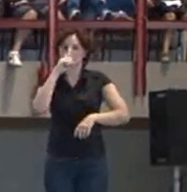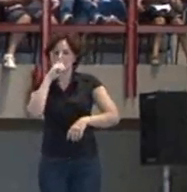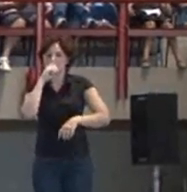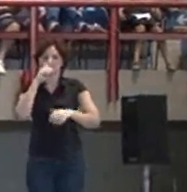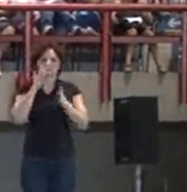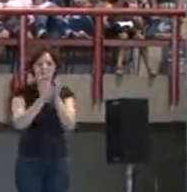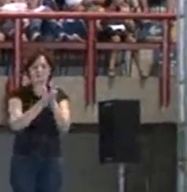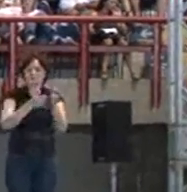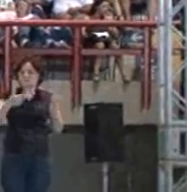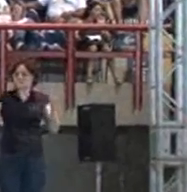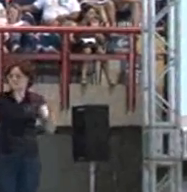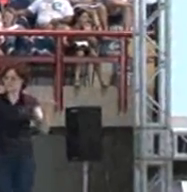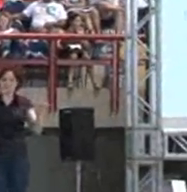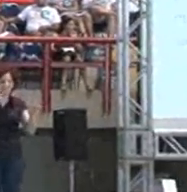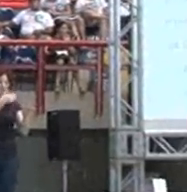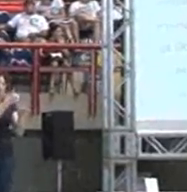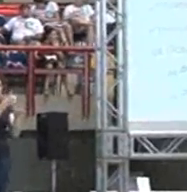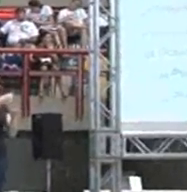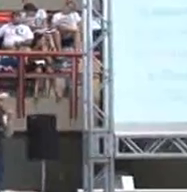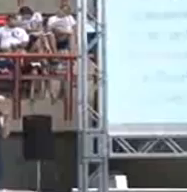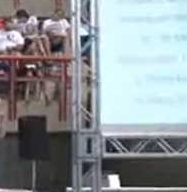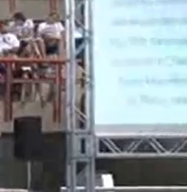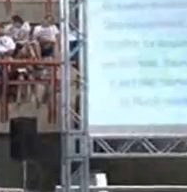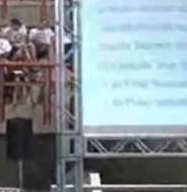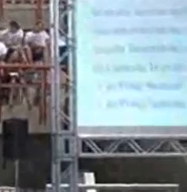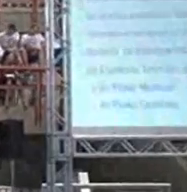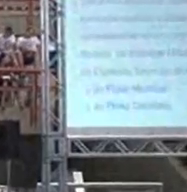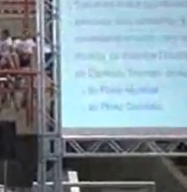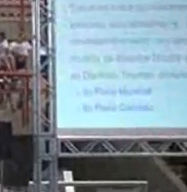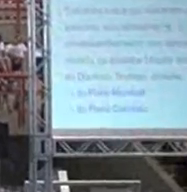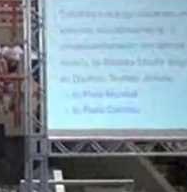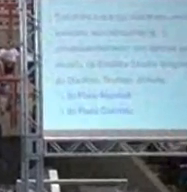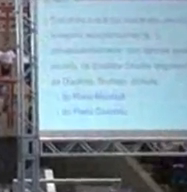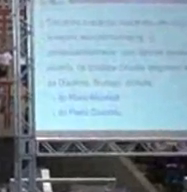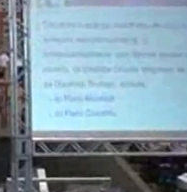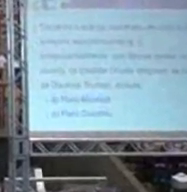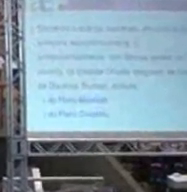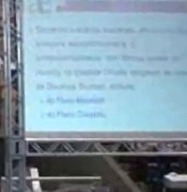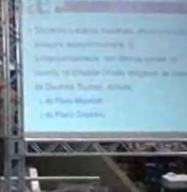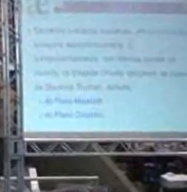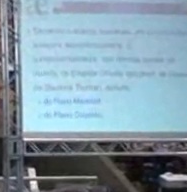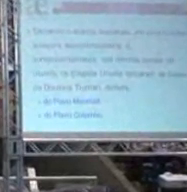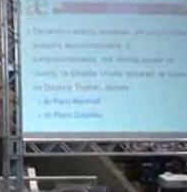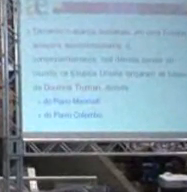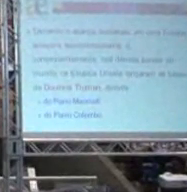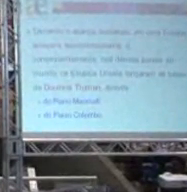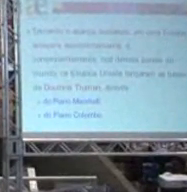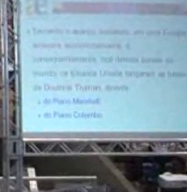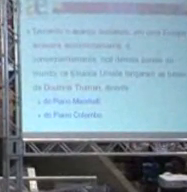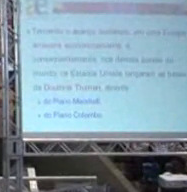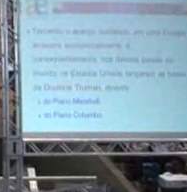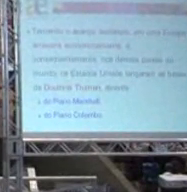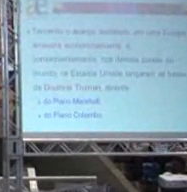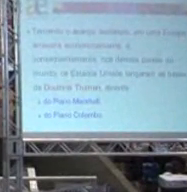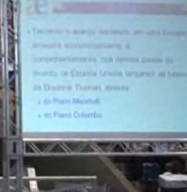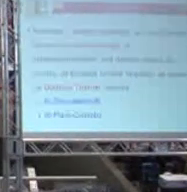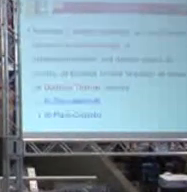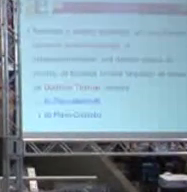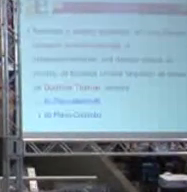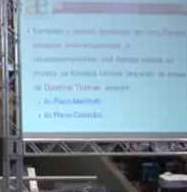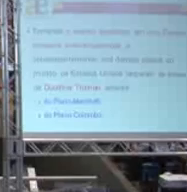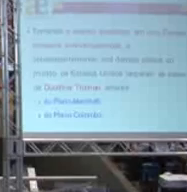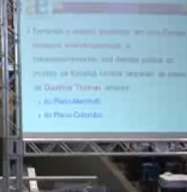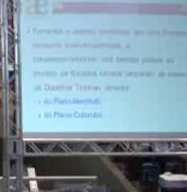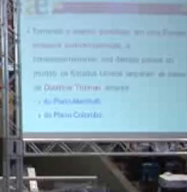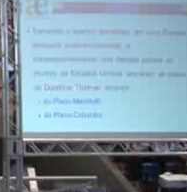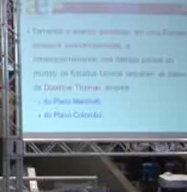45 a pelo menos 1991 o que vai ser a Guerra Fria vamos entender primeiro que quando